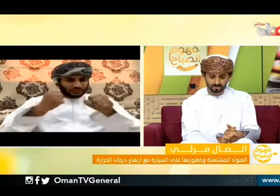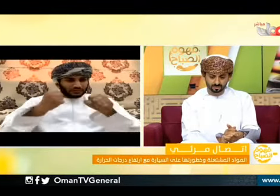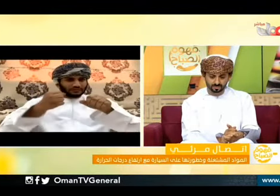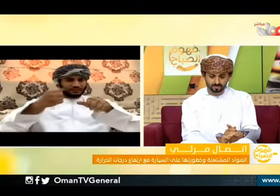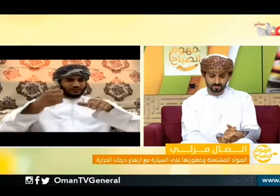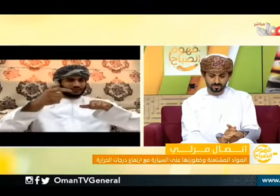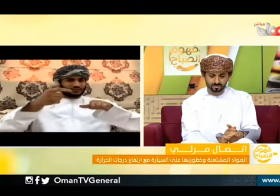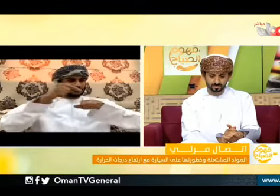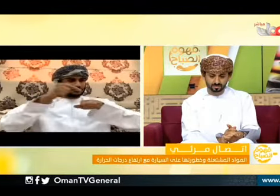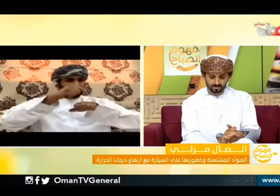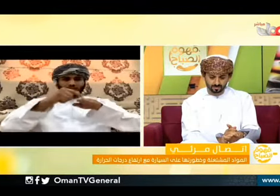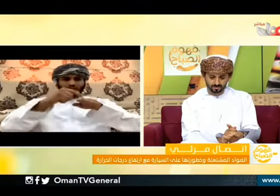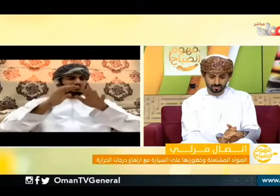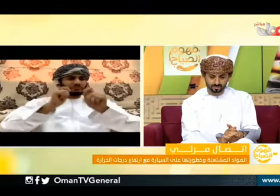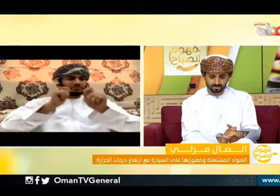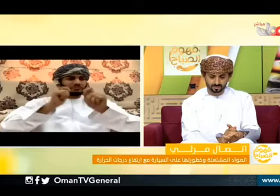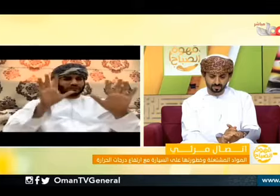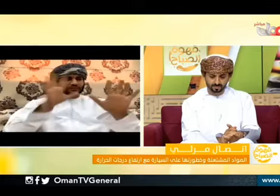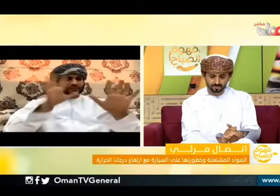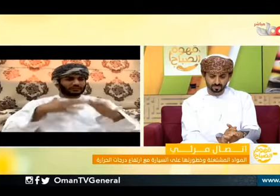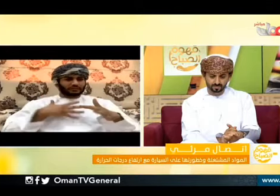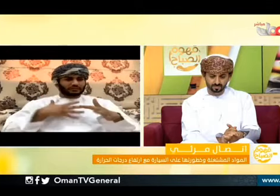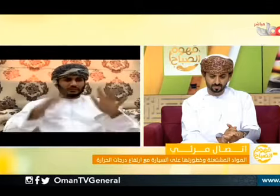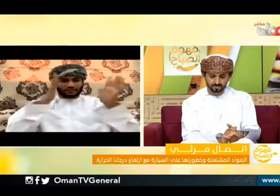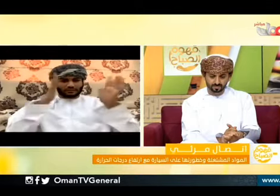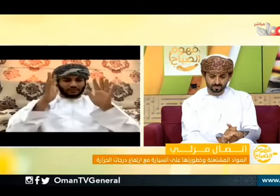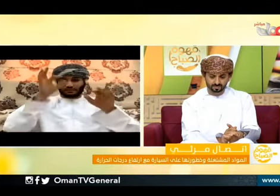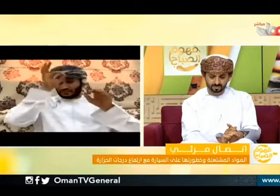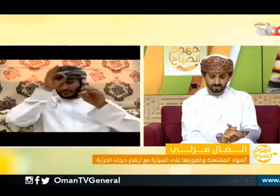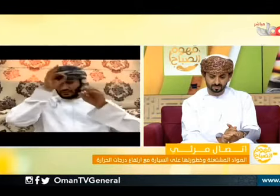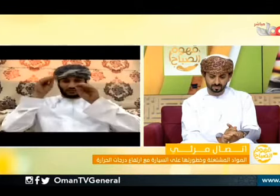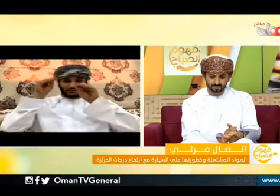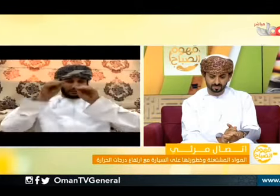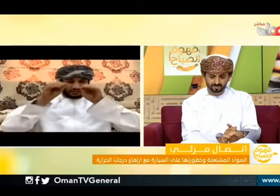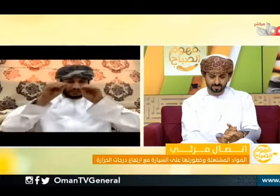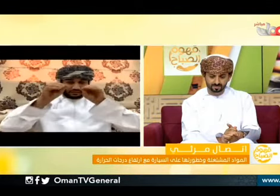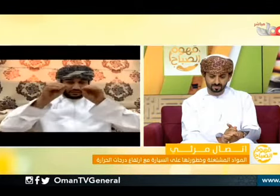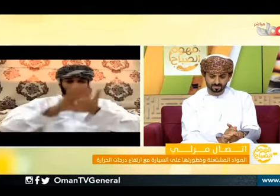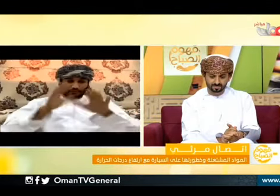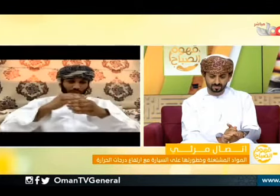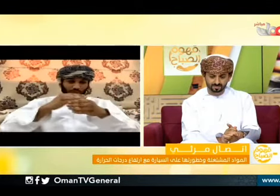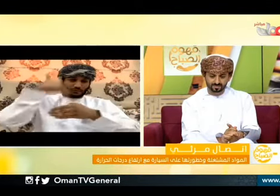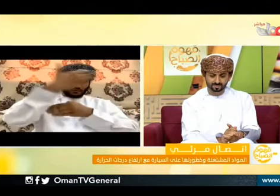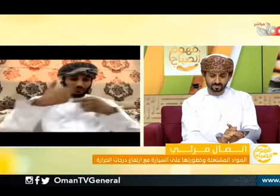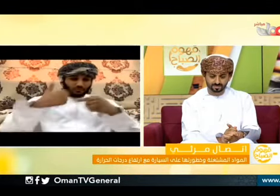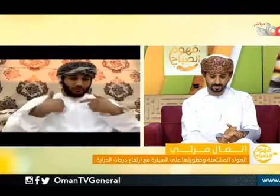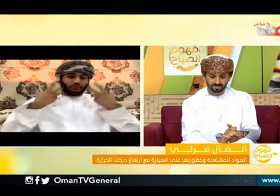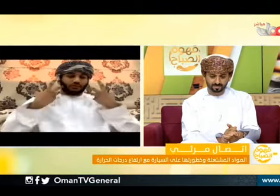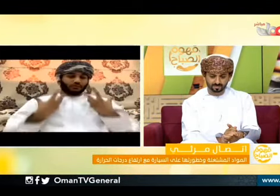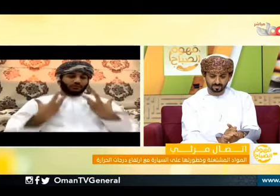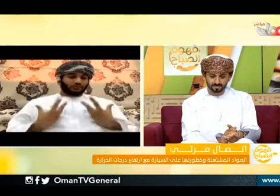أنا أشيك على المركبة، كيف أفحصها فحص تام في المسافات